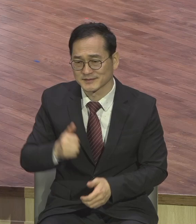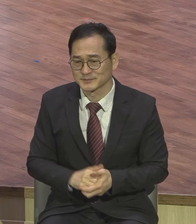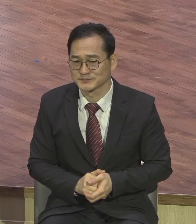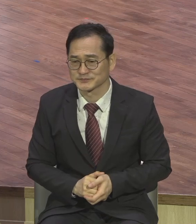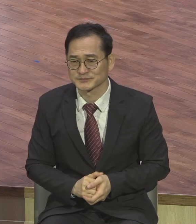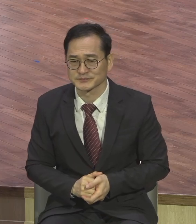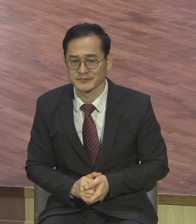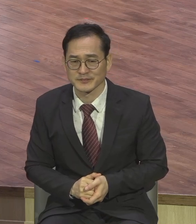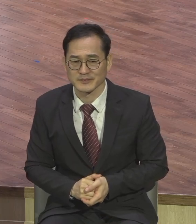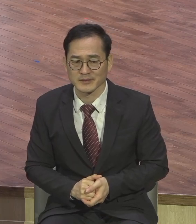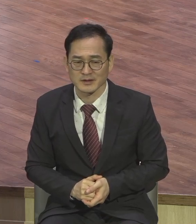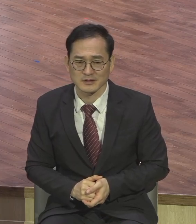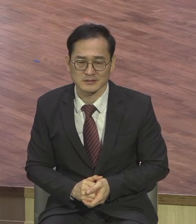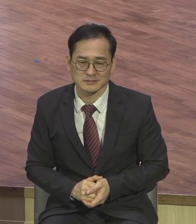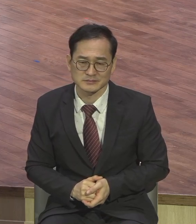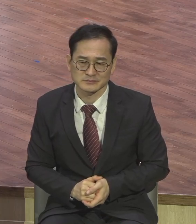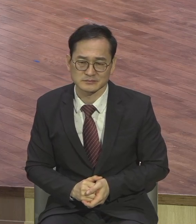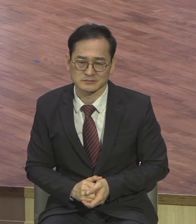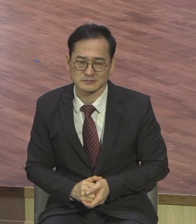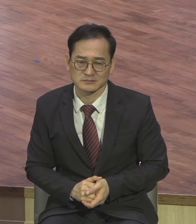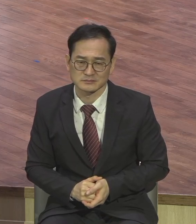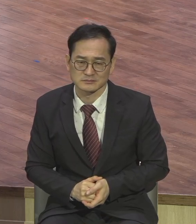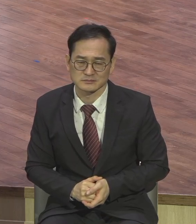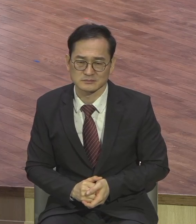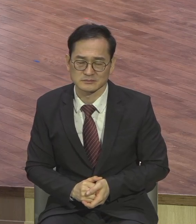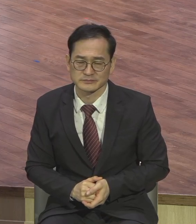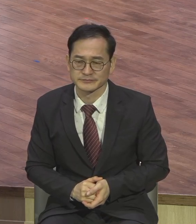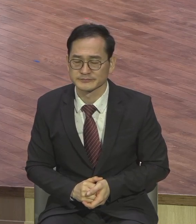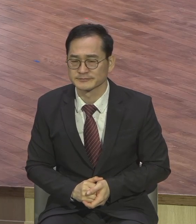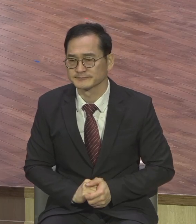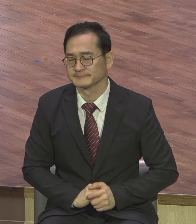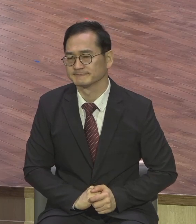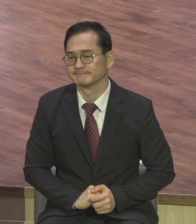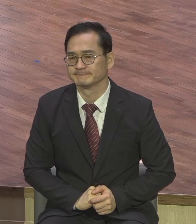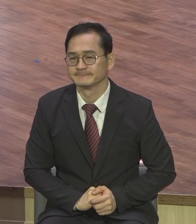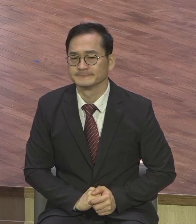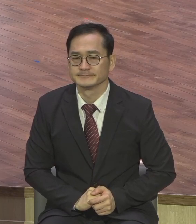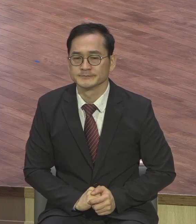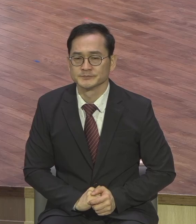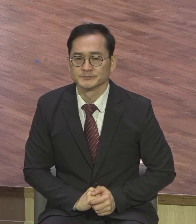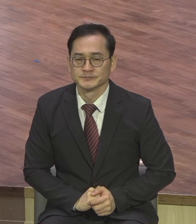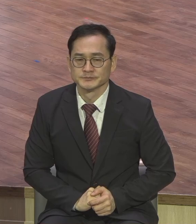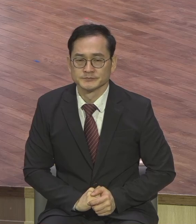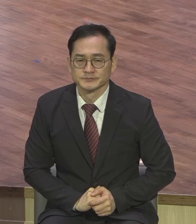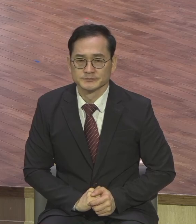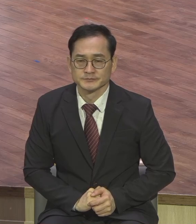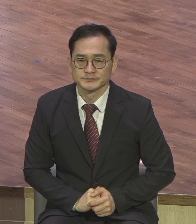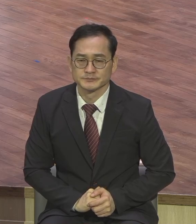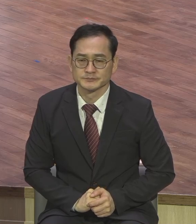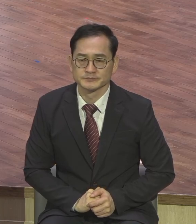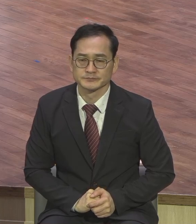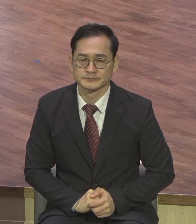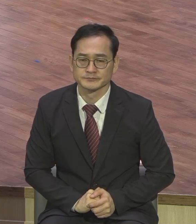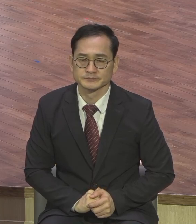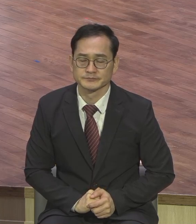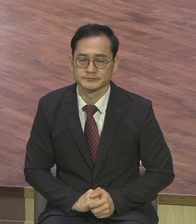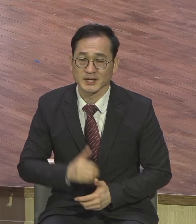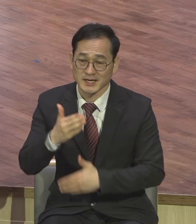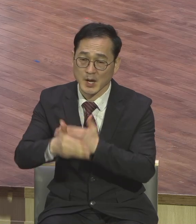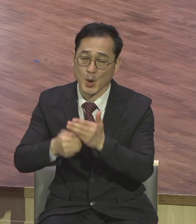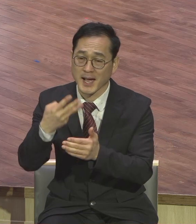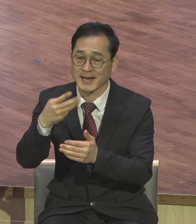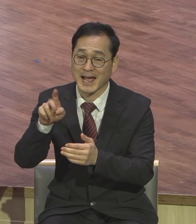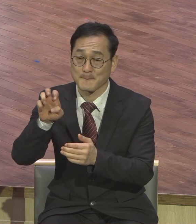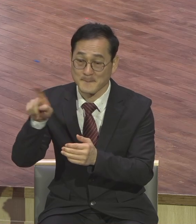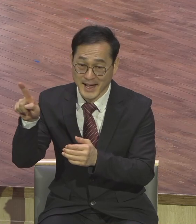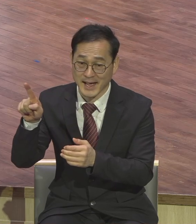잡혀 있어요. 이런저런 이유로 다 잡혀 있어요. 치료하시는 여호와 라파